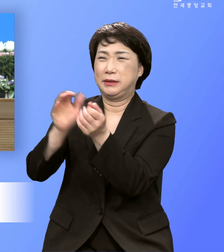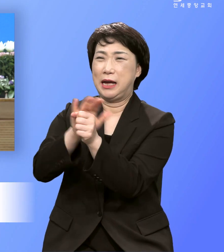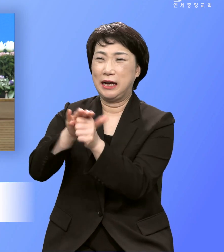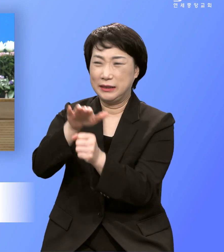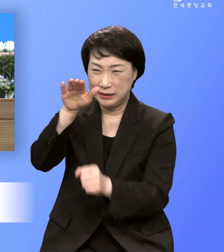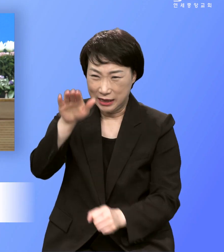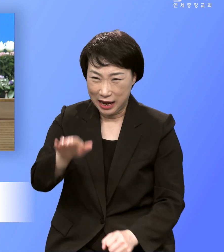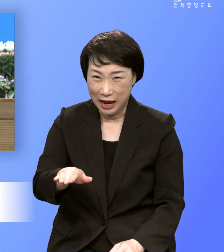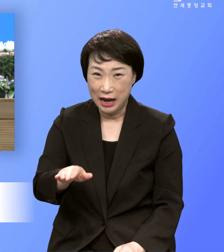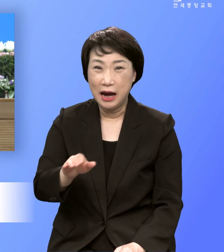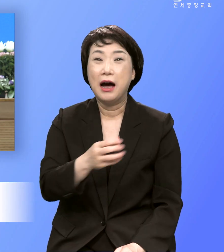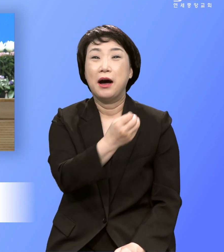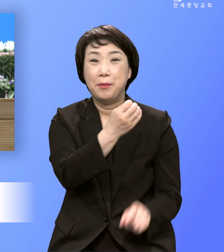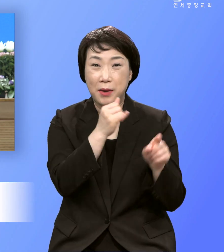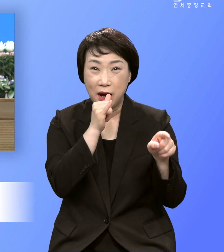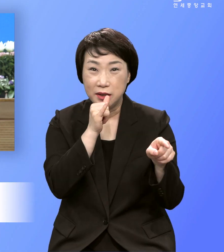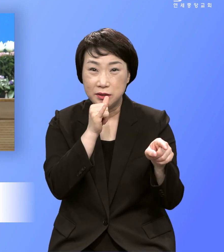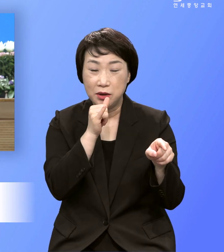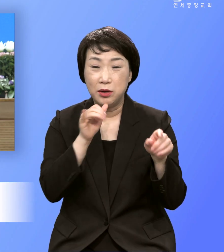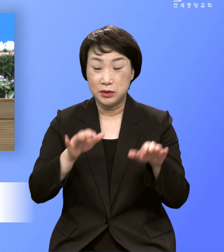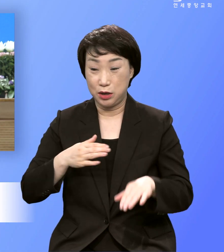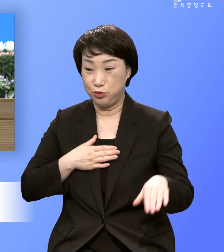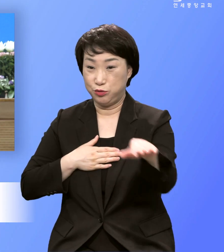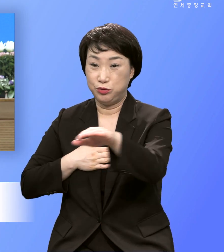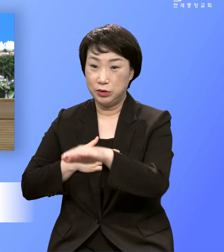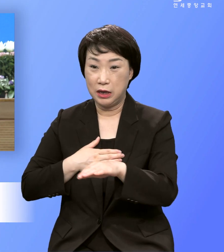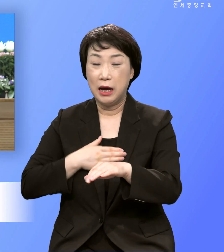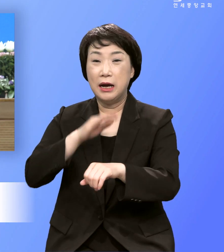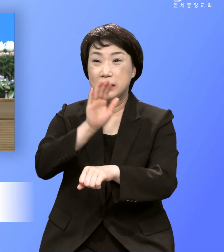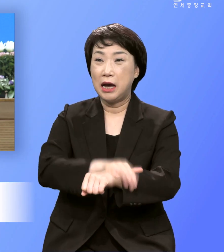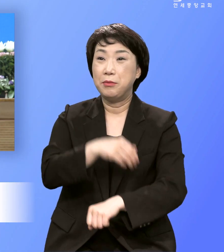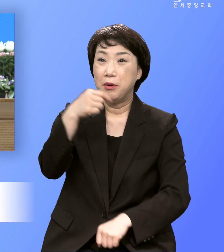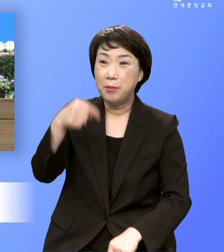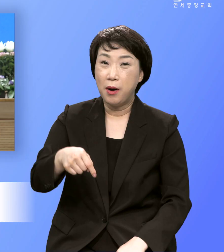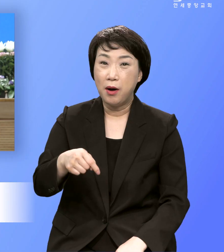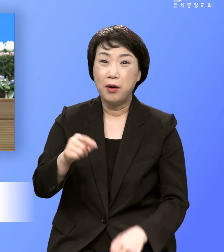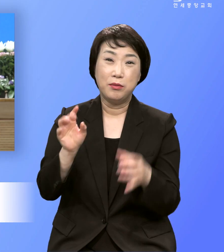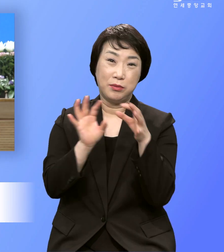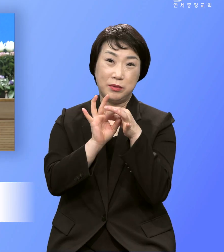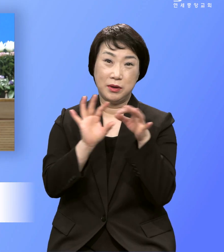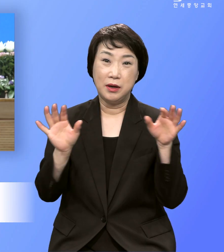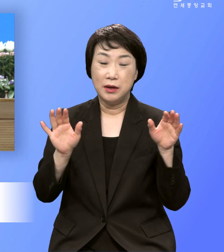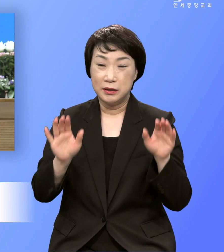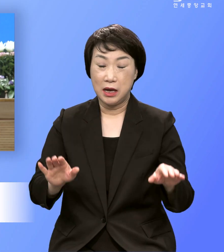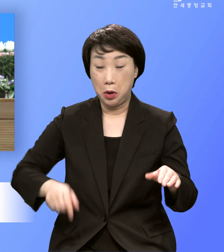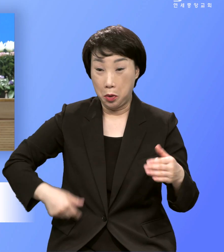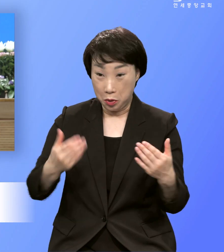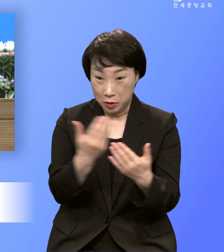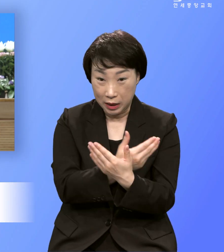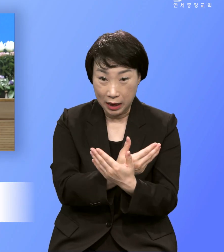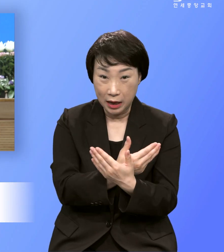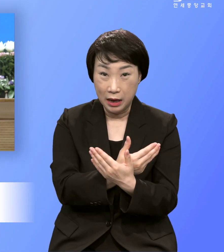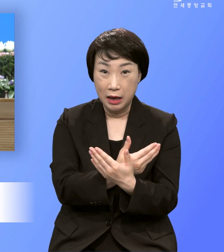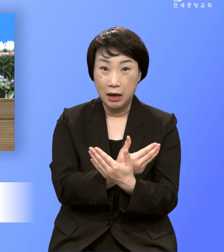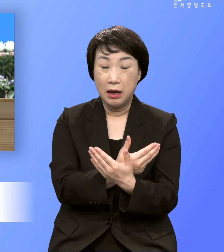하기 때문에 우리가 어떤 잘못을 해도 회개 없이